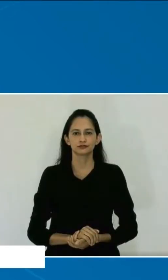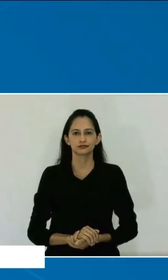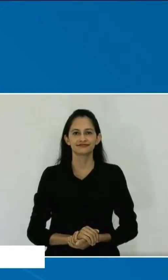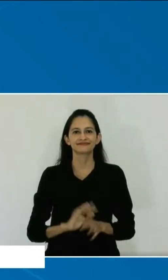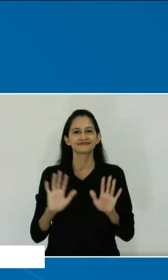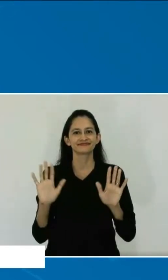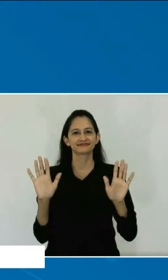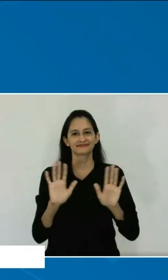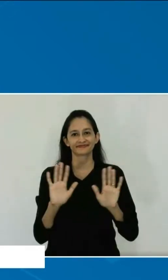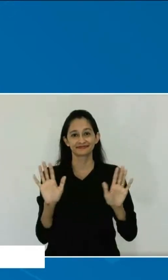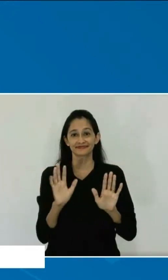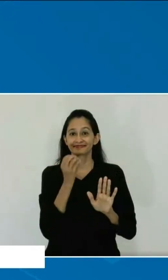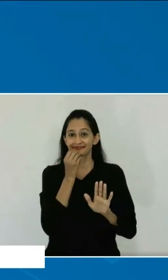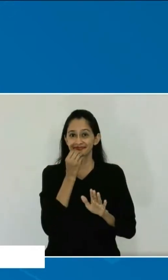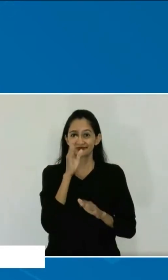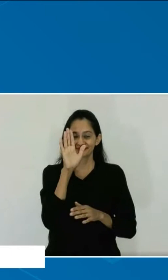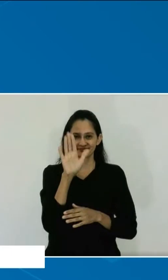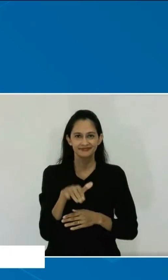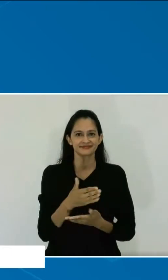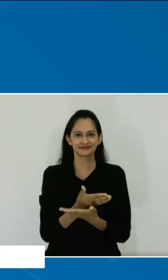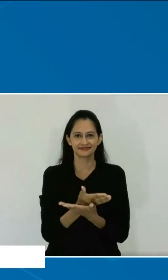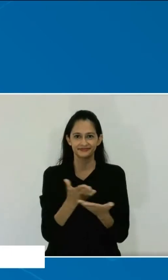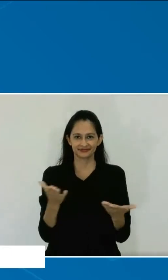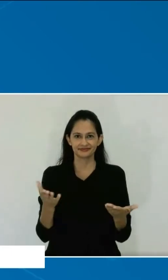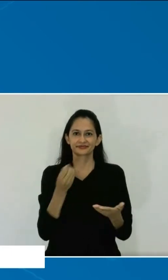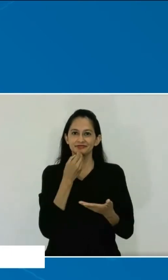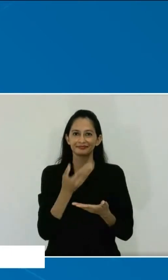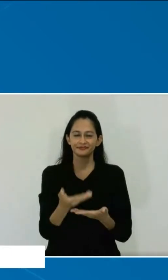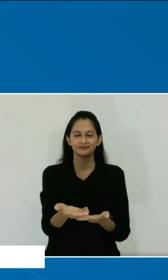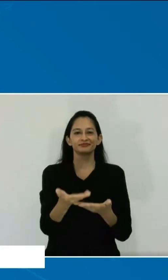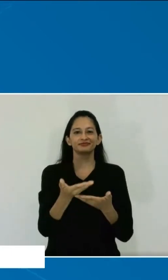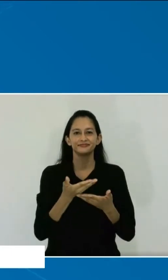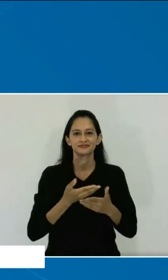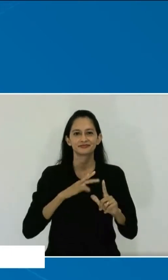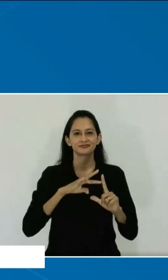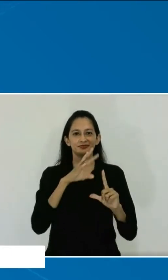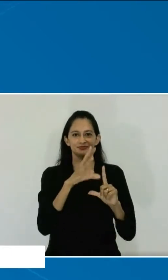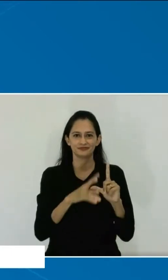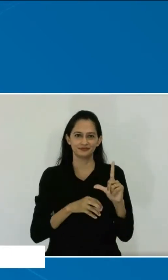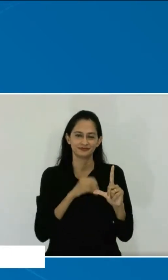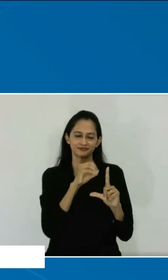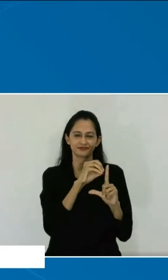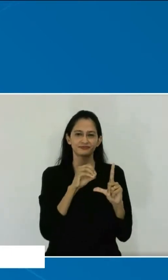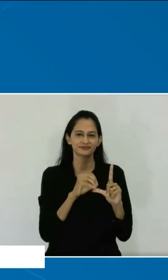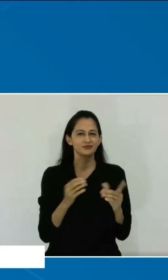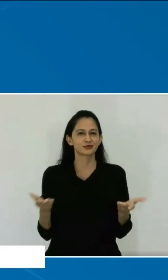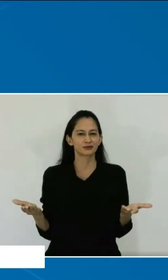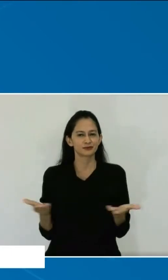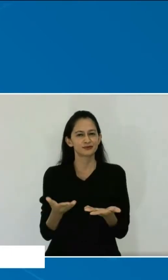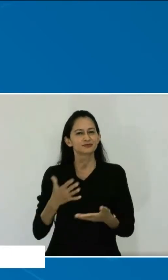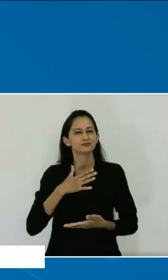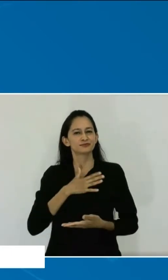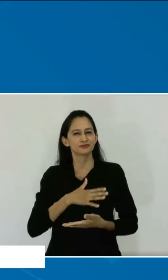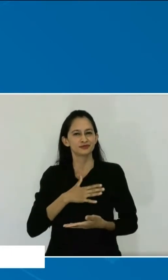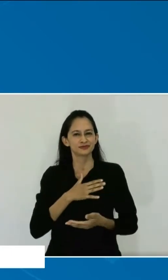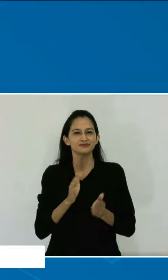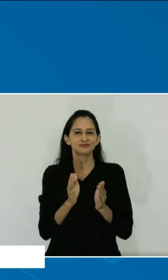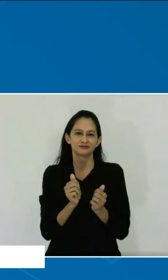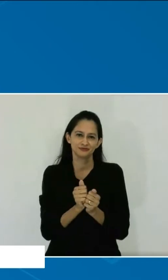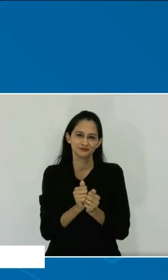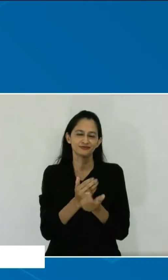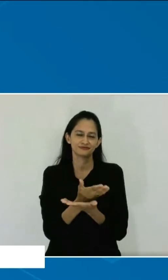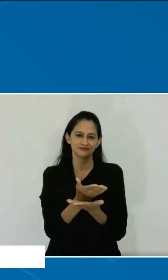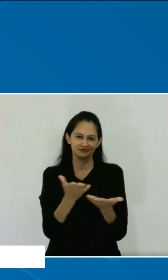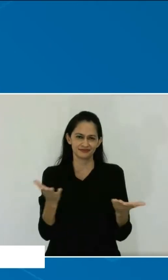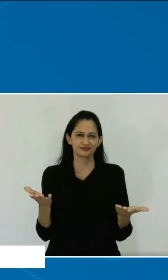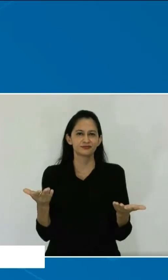Olá, muito boa tarde, seja bem-vindo e bem-vinda ao Mundo UFG de hoje. Um prazer ter você aqui com a gente para